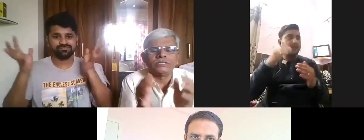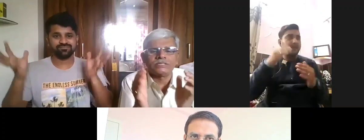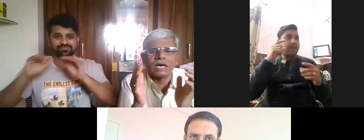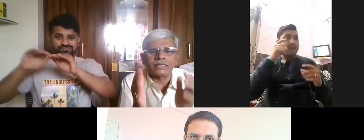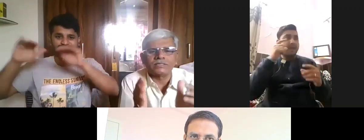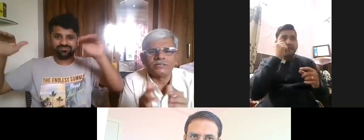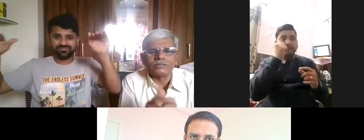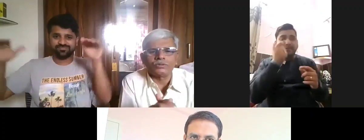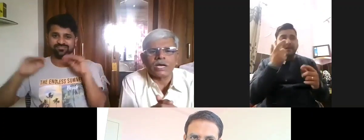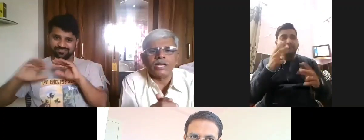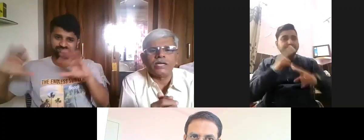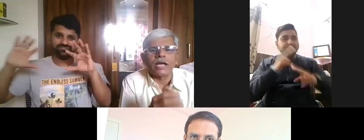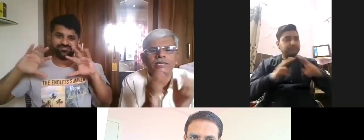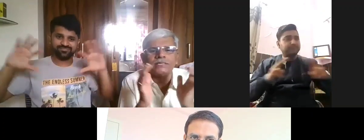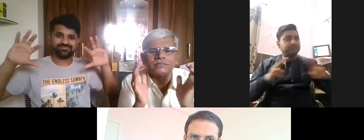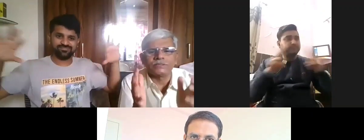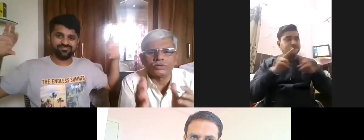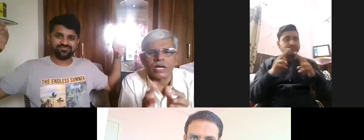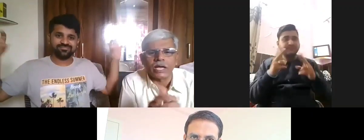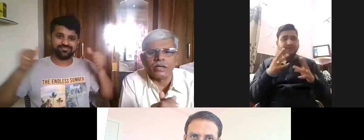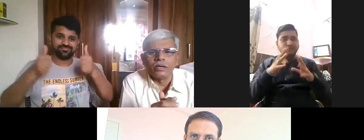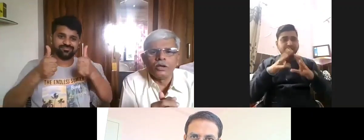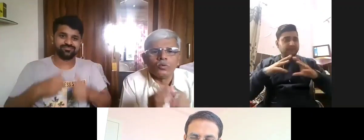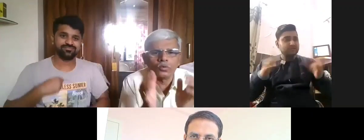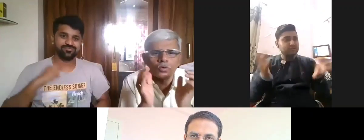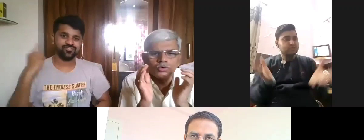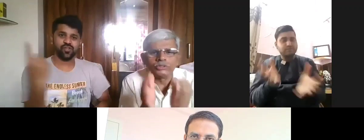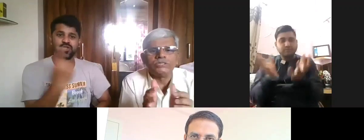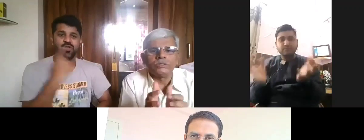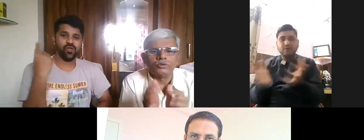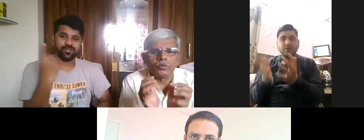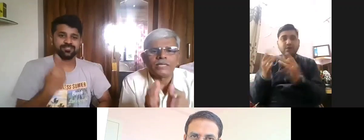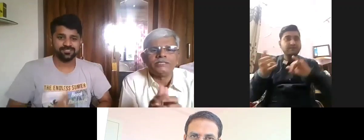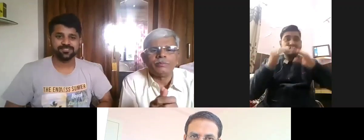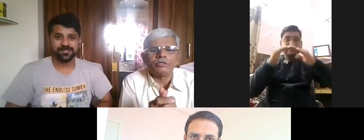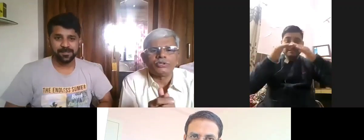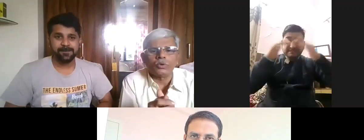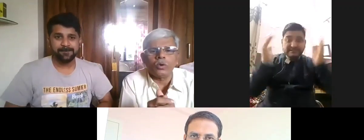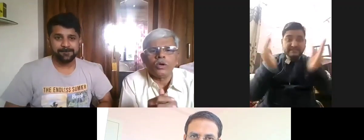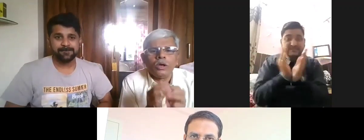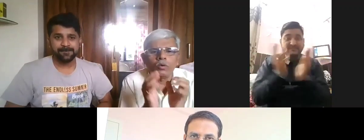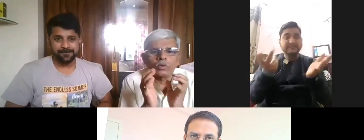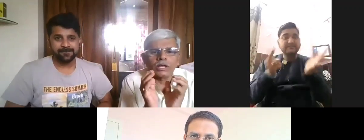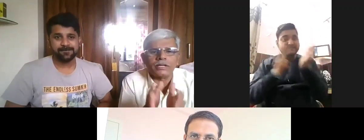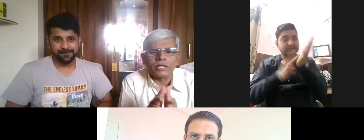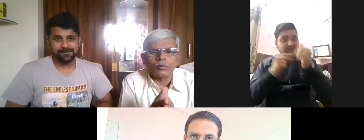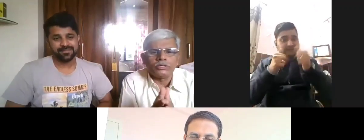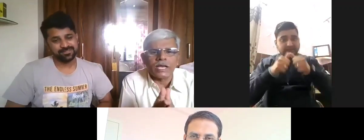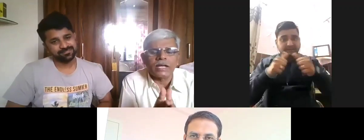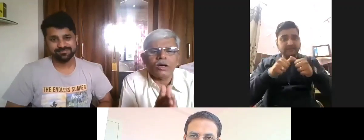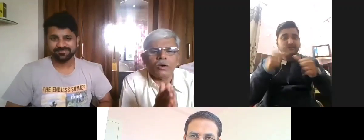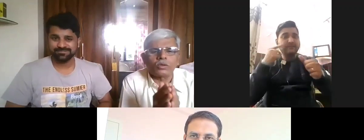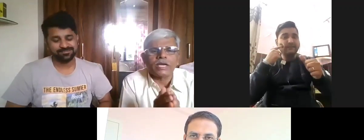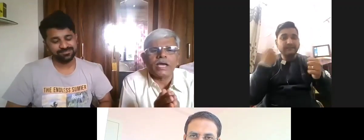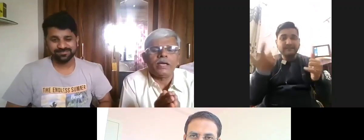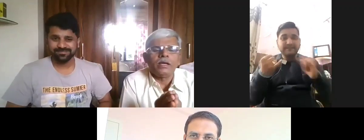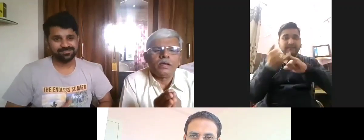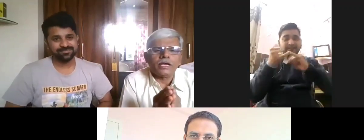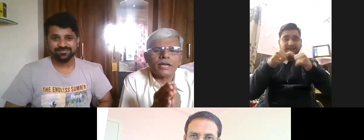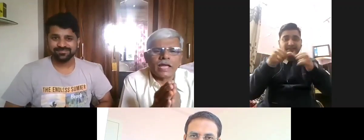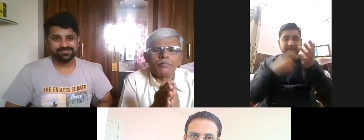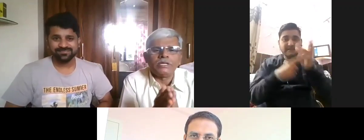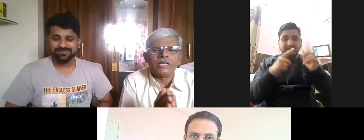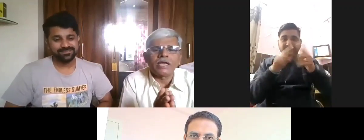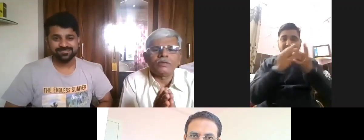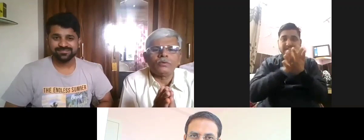और जैसे सार्थक जैसी संस्था है, नाई जैसी संस्था है, उनको जुड़वा दीजिए बच्चों को, उनका करियर हो जाएगा, और क्या है,